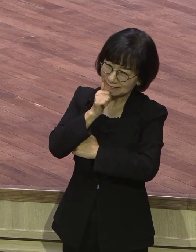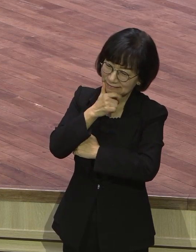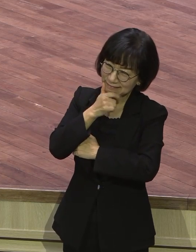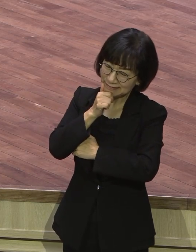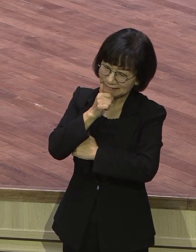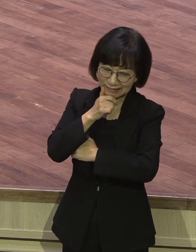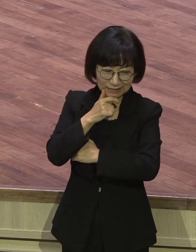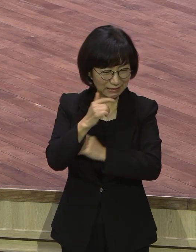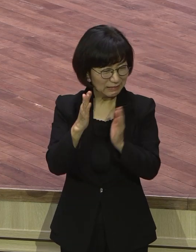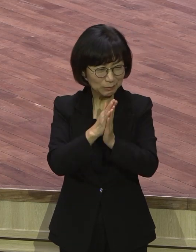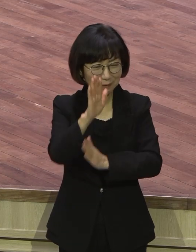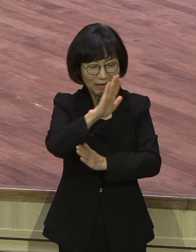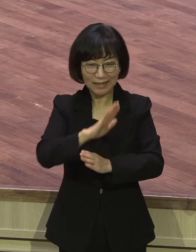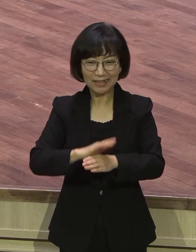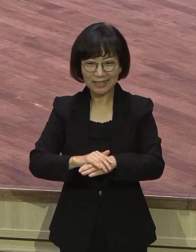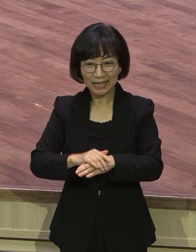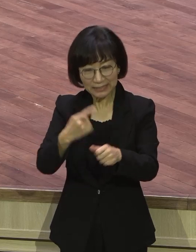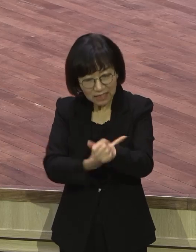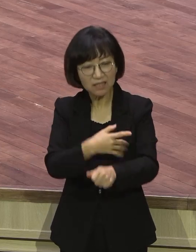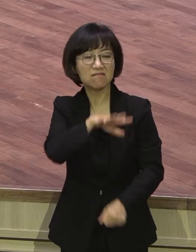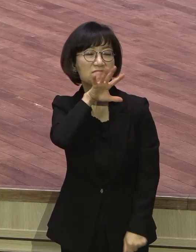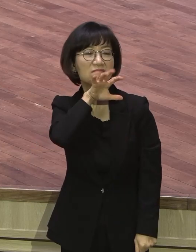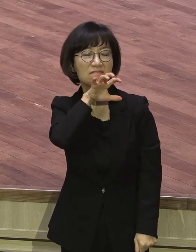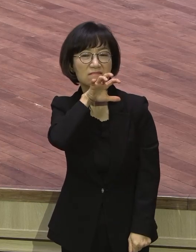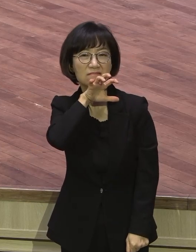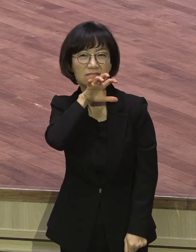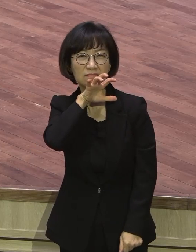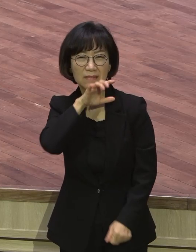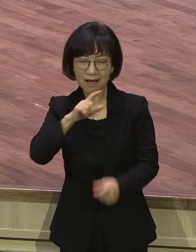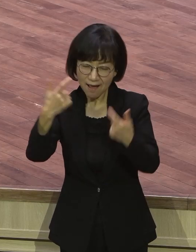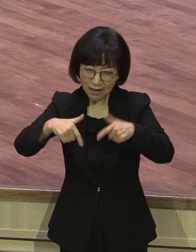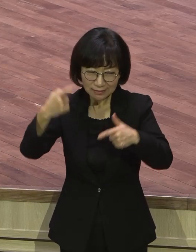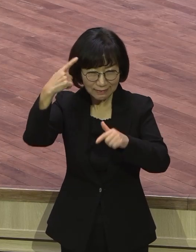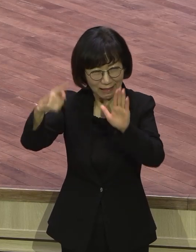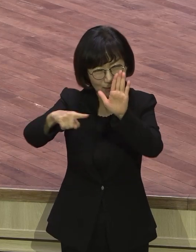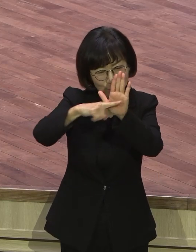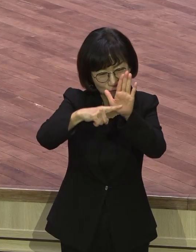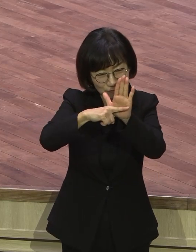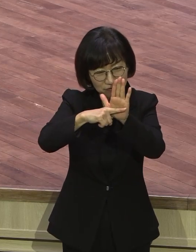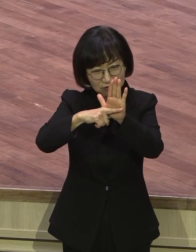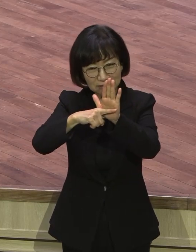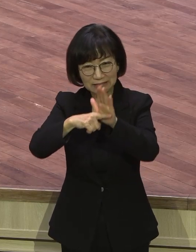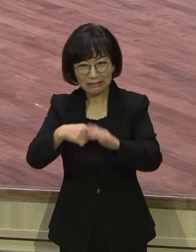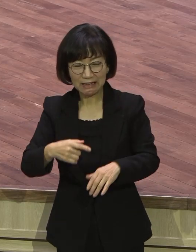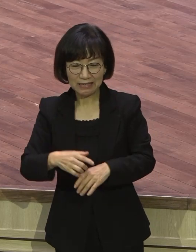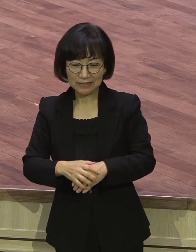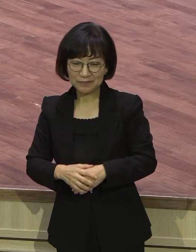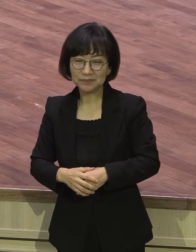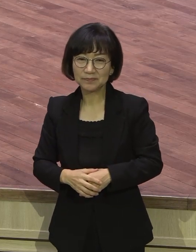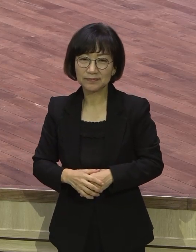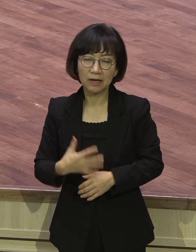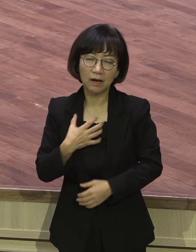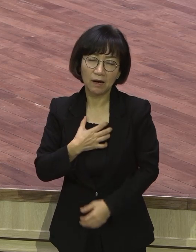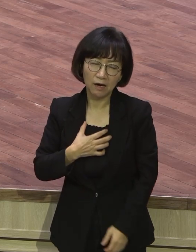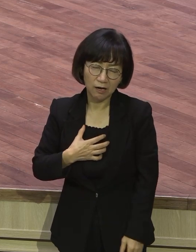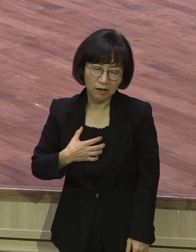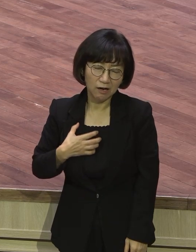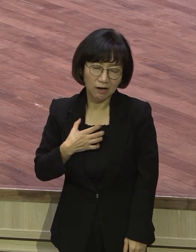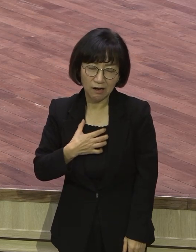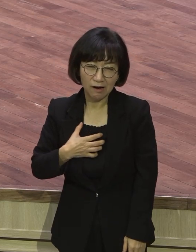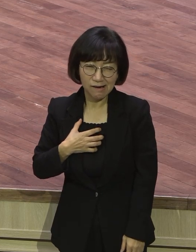자연스럽게 원망 불평이 나올 수밖에 없지요 그런 게 늘 부정적이지요 늘 내가 틈입니다 염려 걱정이